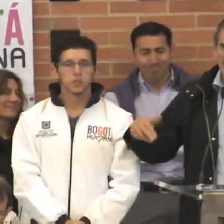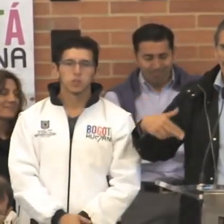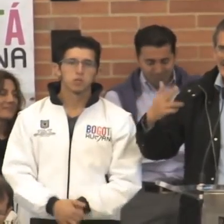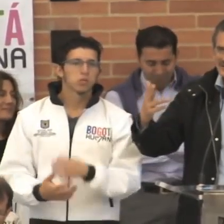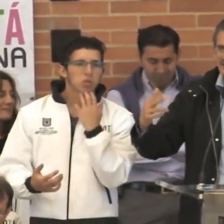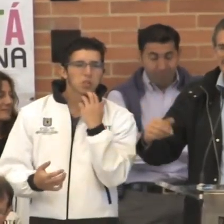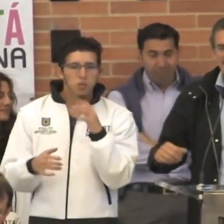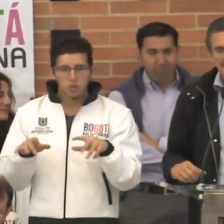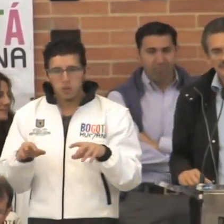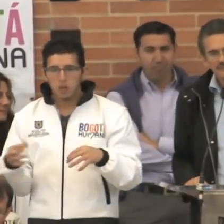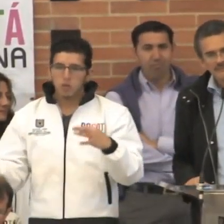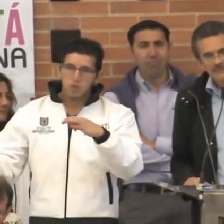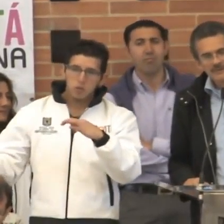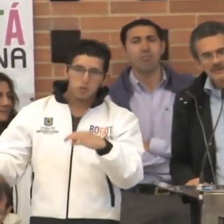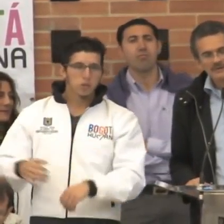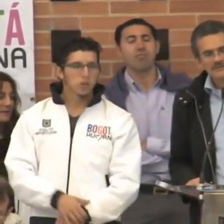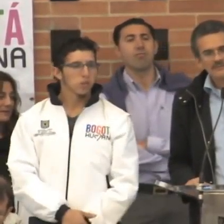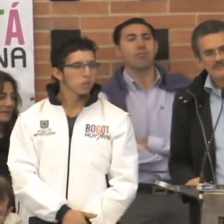piano, violín,